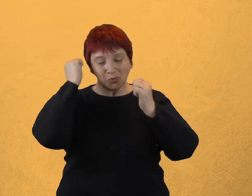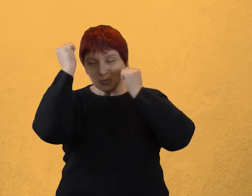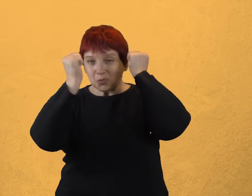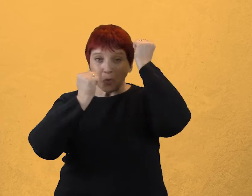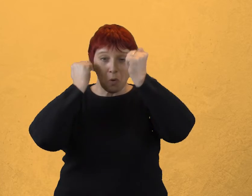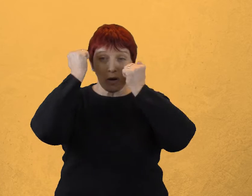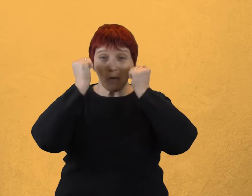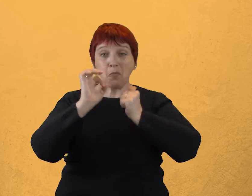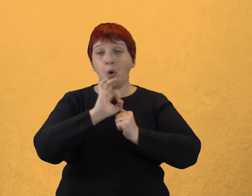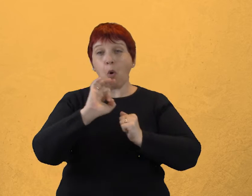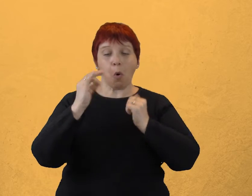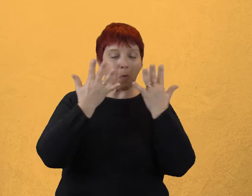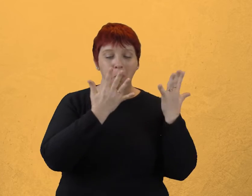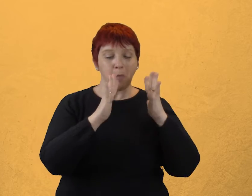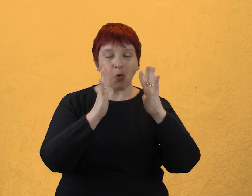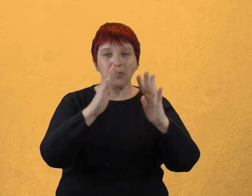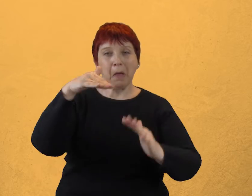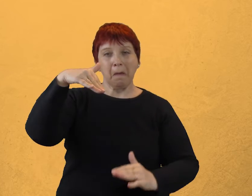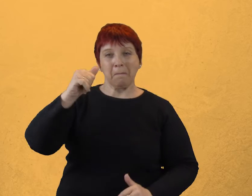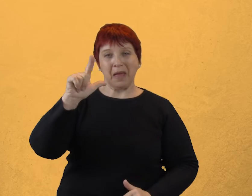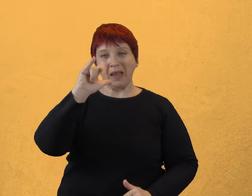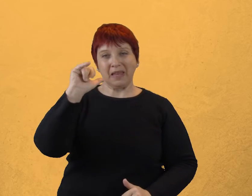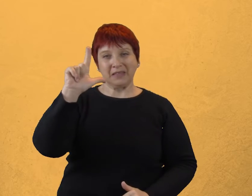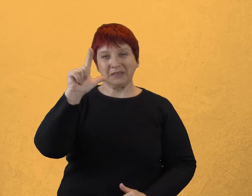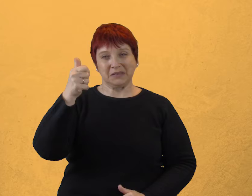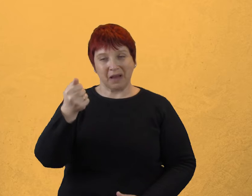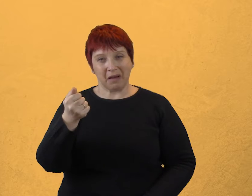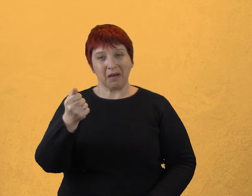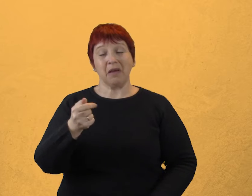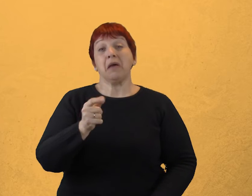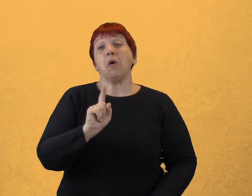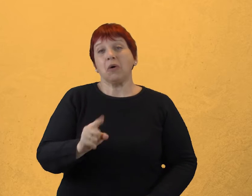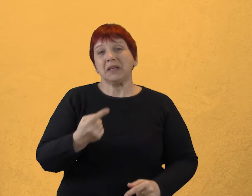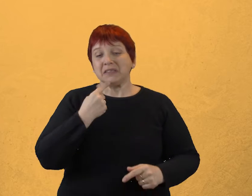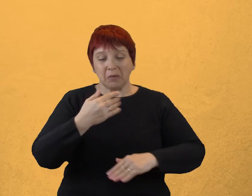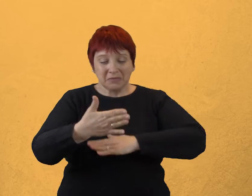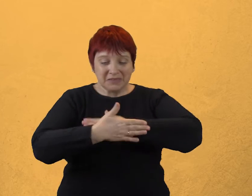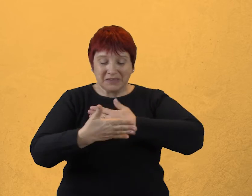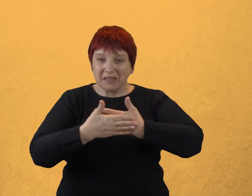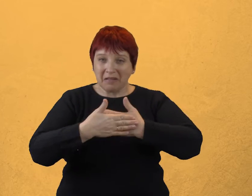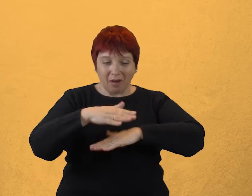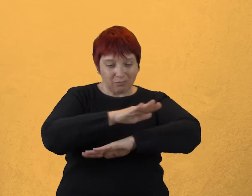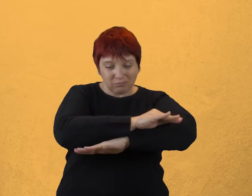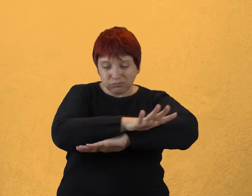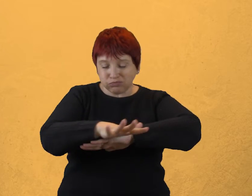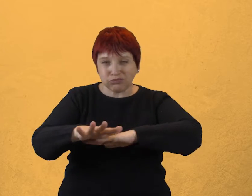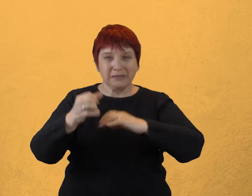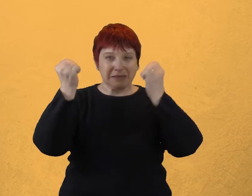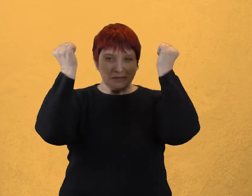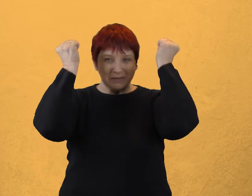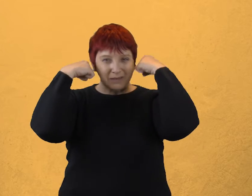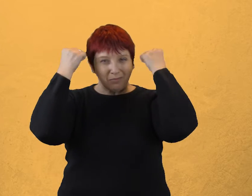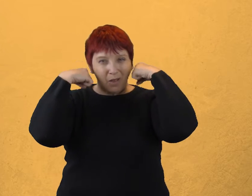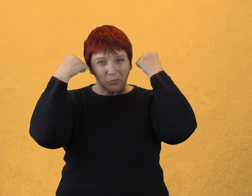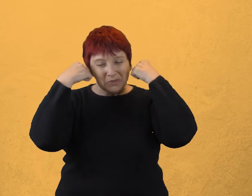los montecitos de Melilla, las arboledas de Lezica, o las orillas del Santa Lucía en Santiago